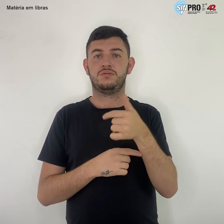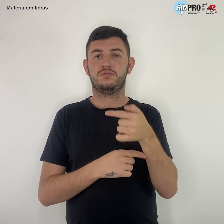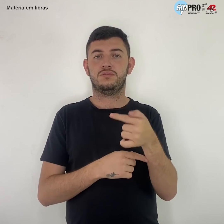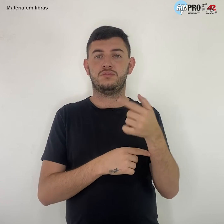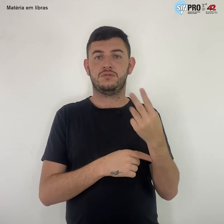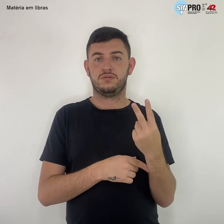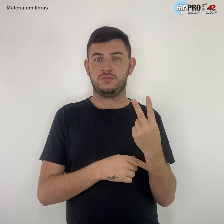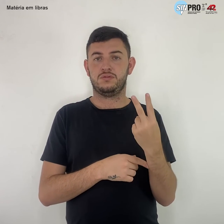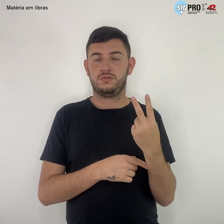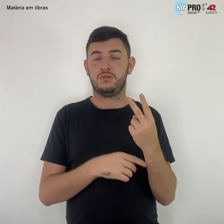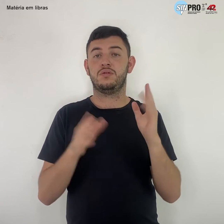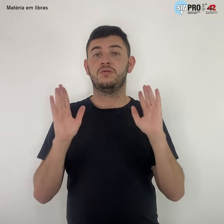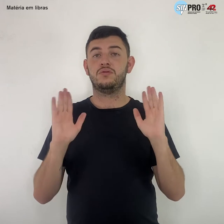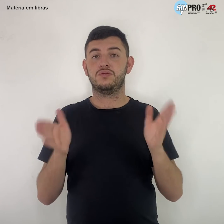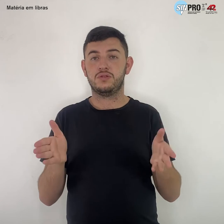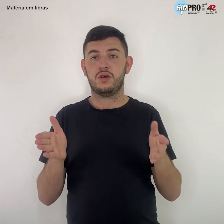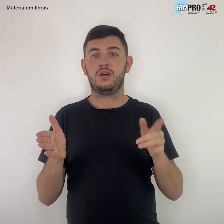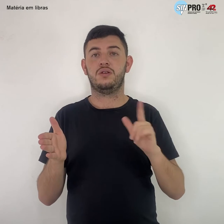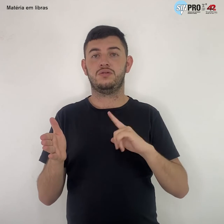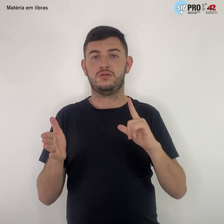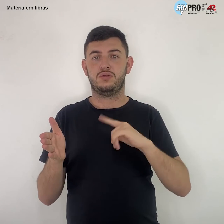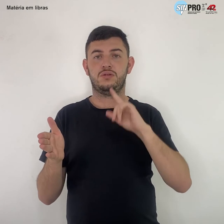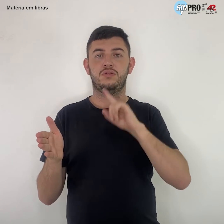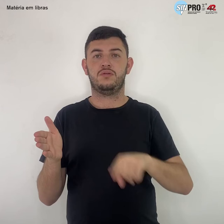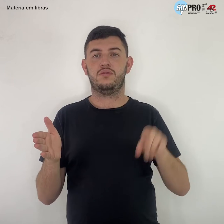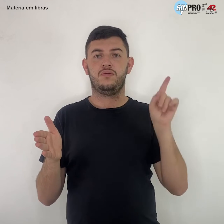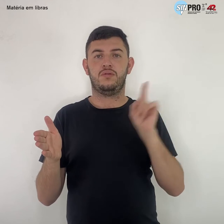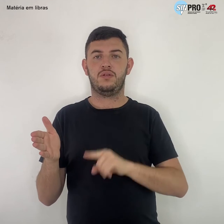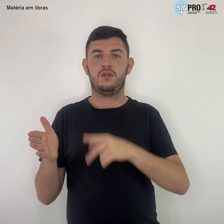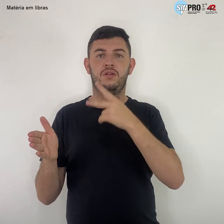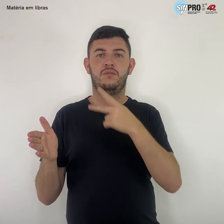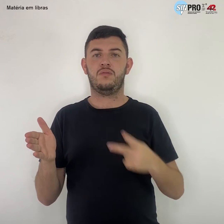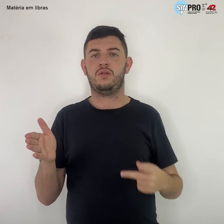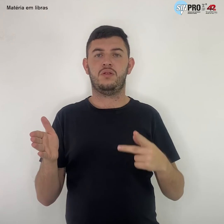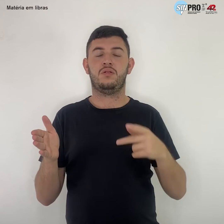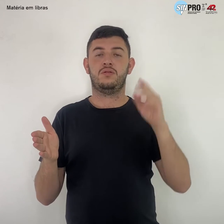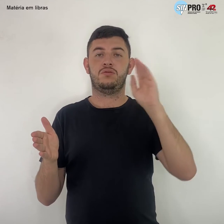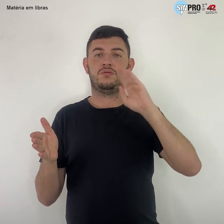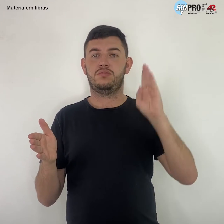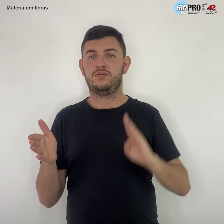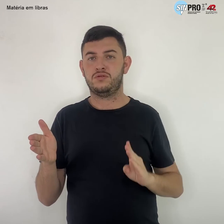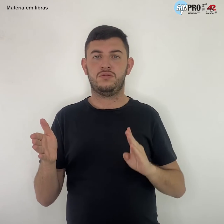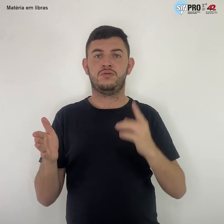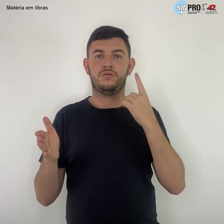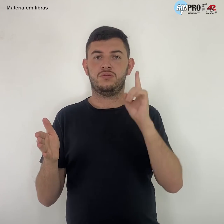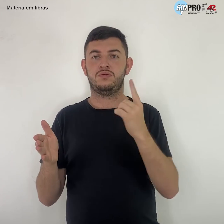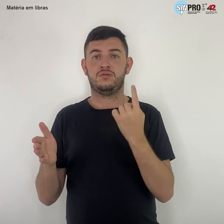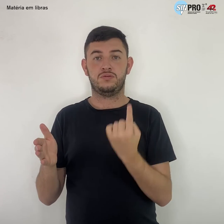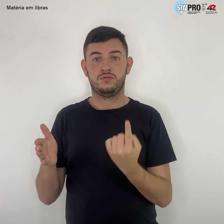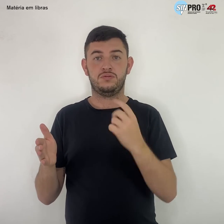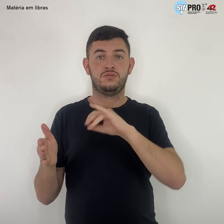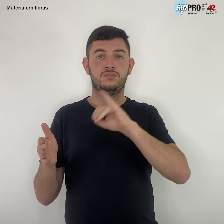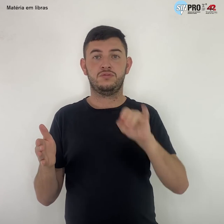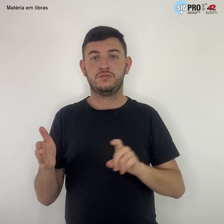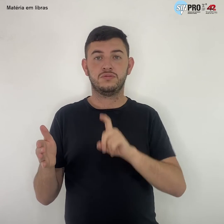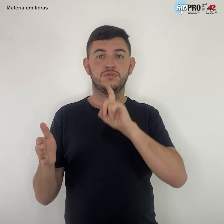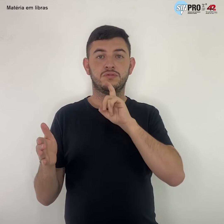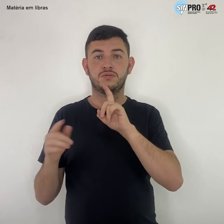14.172 já havia sido vetada pelo presidente em 1º de junho, mas o Congresso